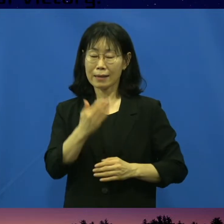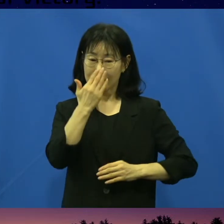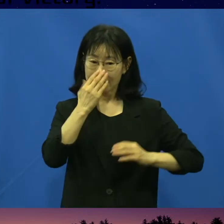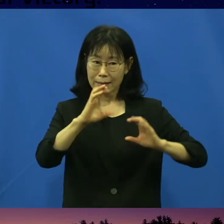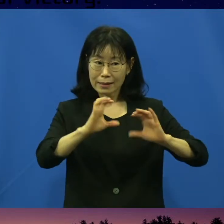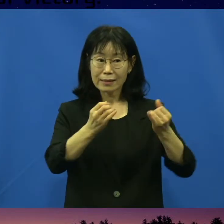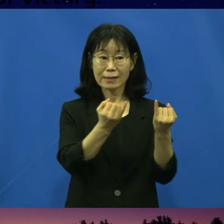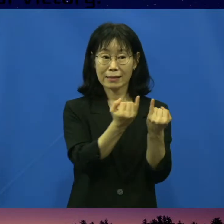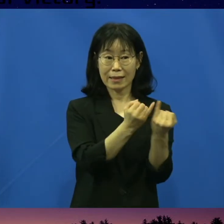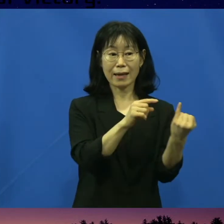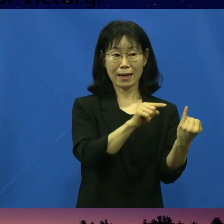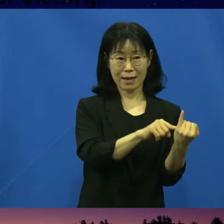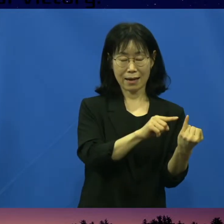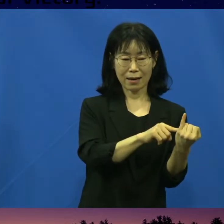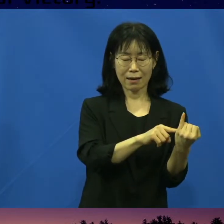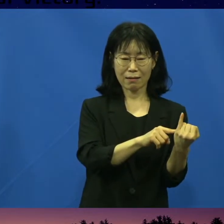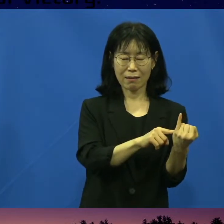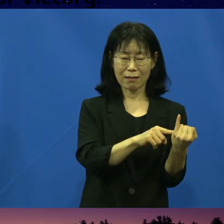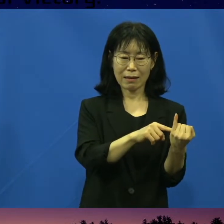그러나 어린아이가